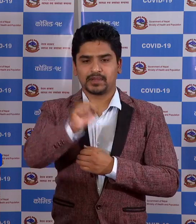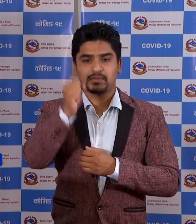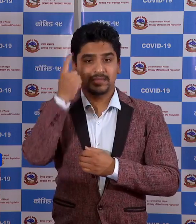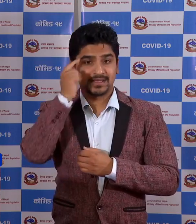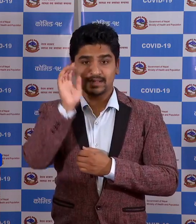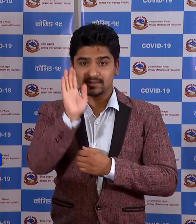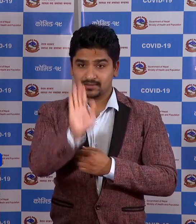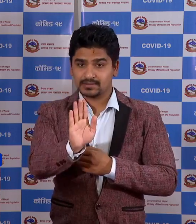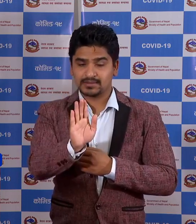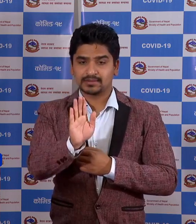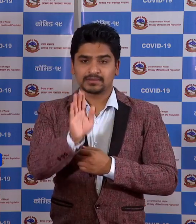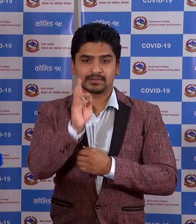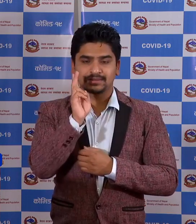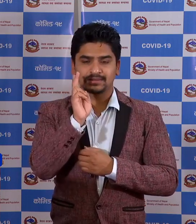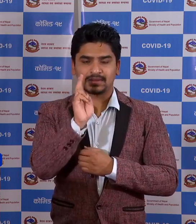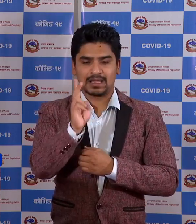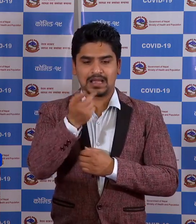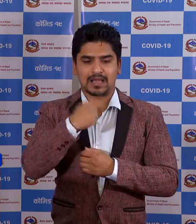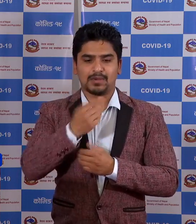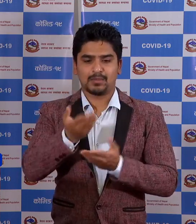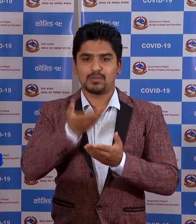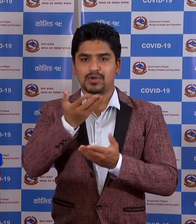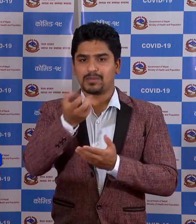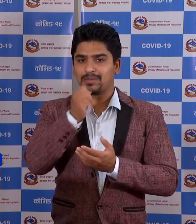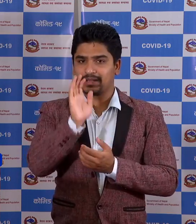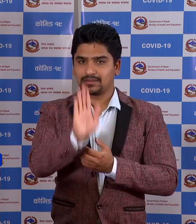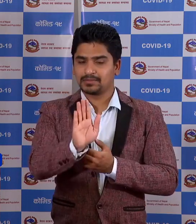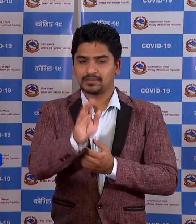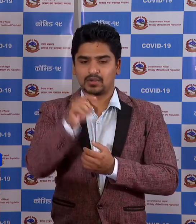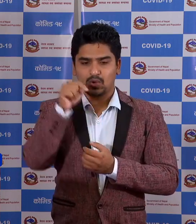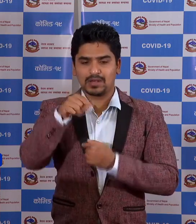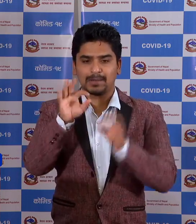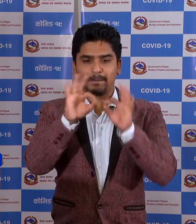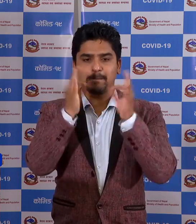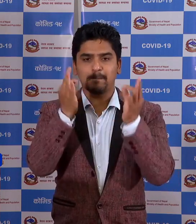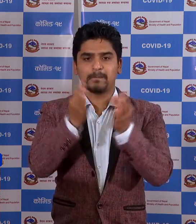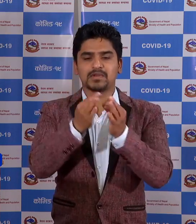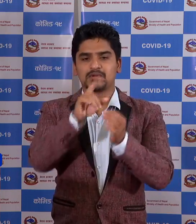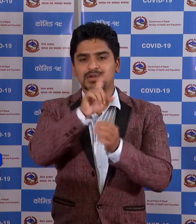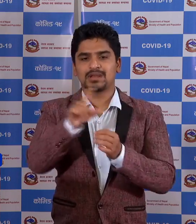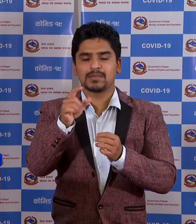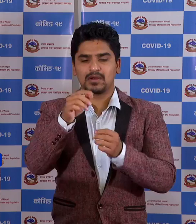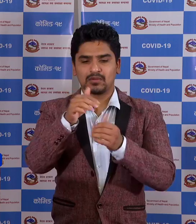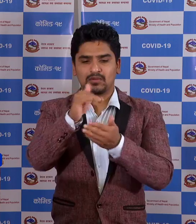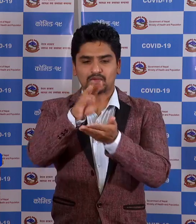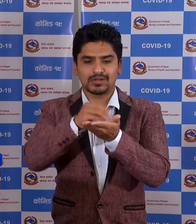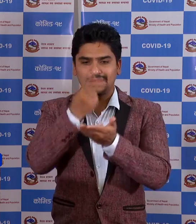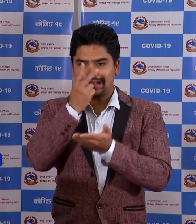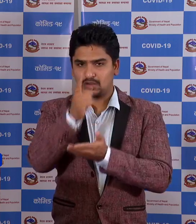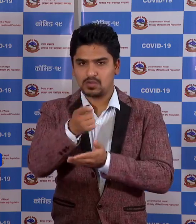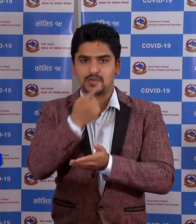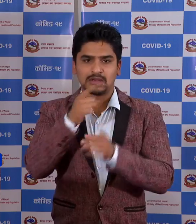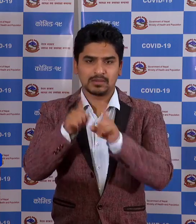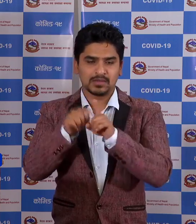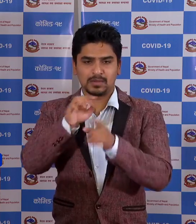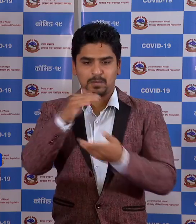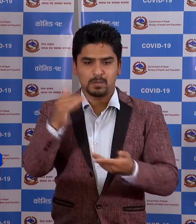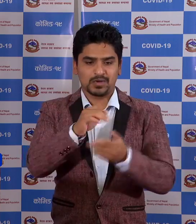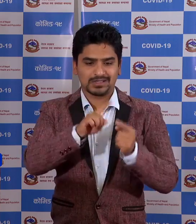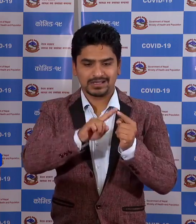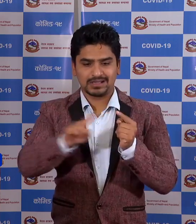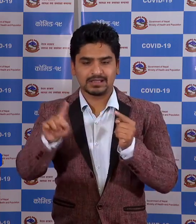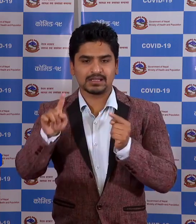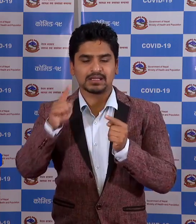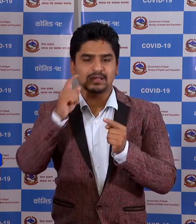आफूलाई लागेको कुराहरू हामीले पढ्न पाएका छौँ। अहिले विश्वको र नेपालकै तथ्याङ्क हेर्ने हो भने पनि बच्चादेखि